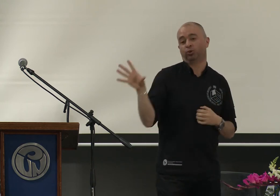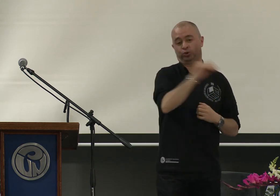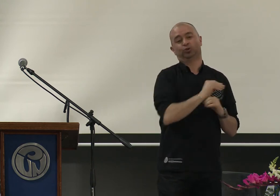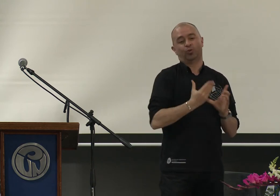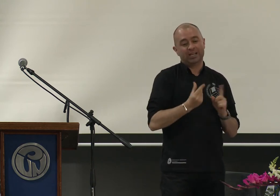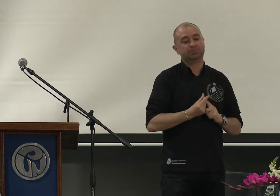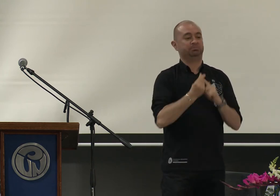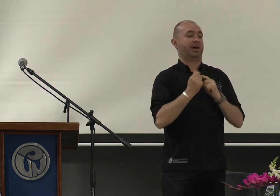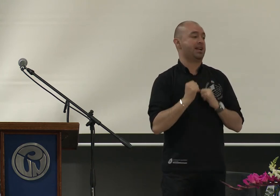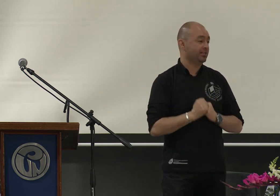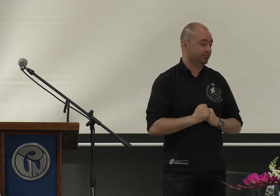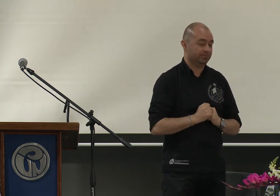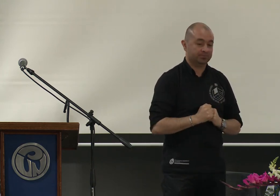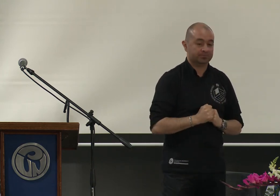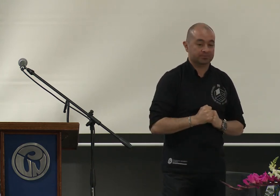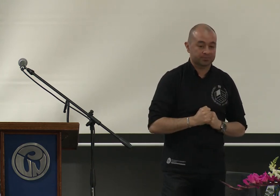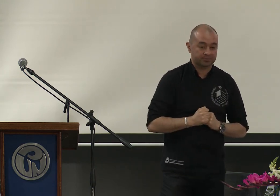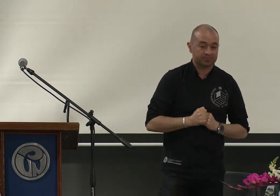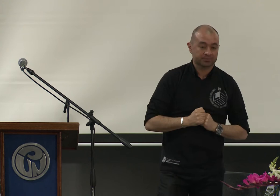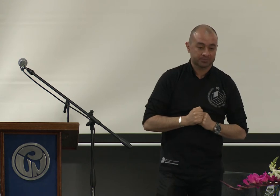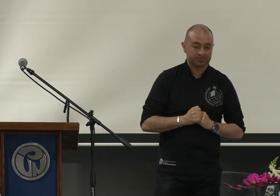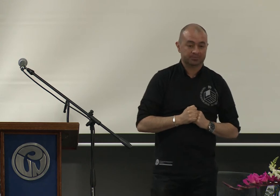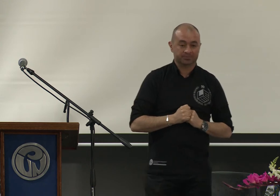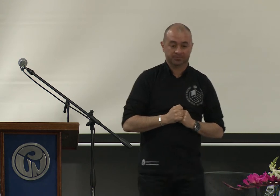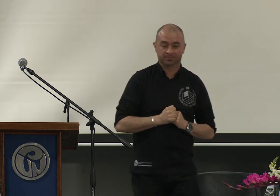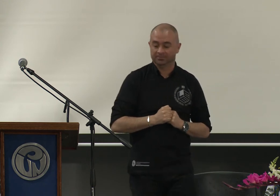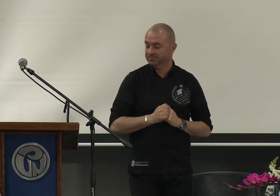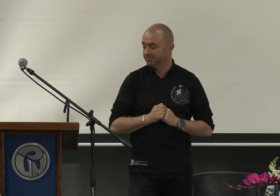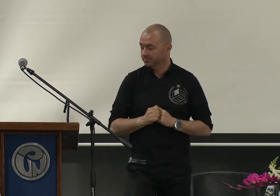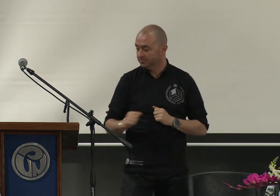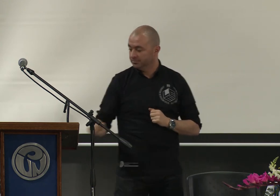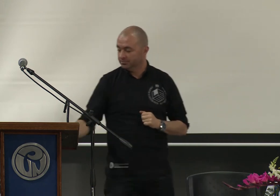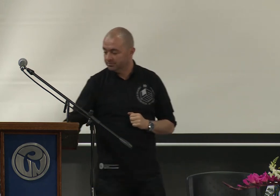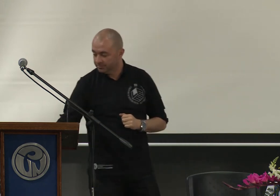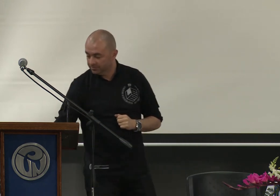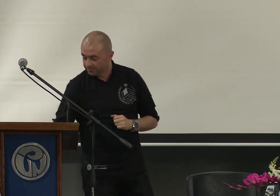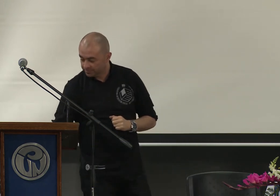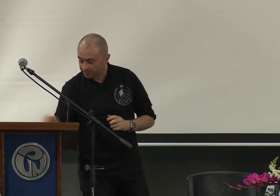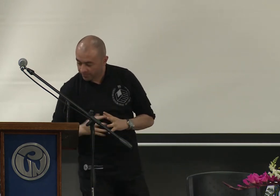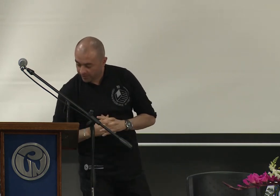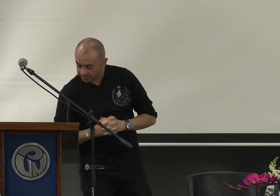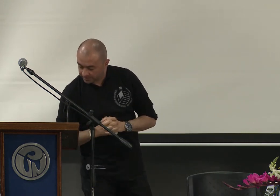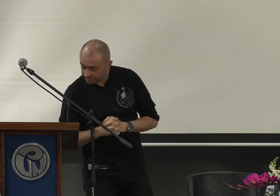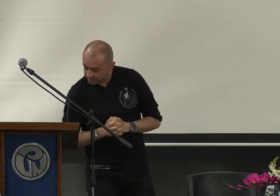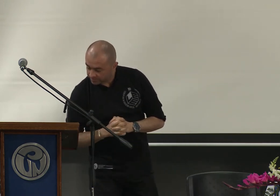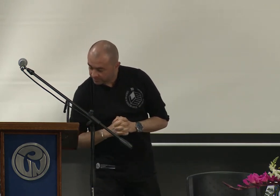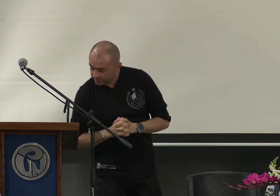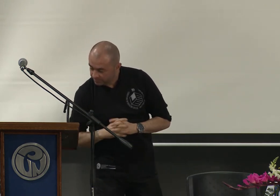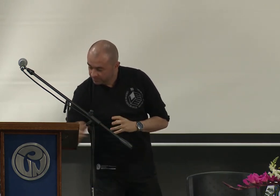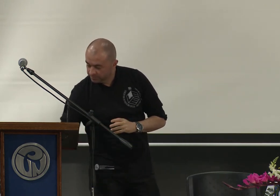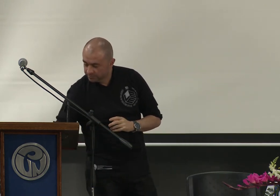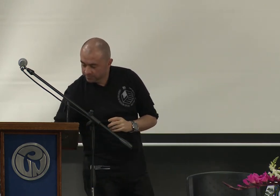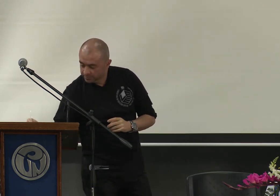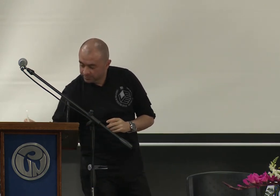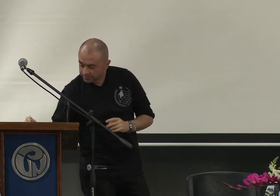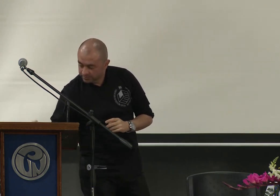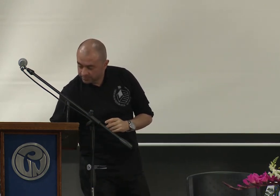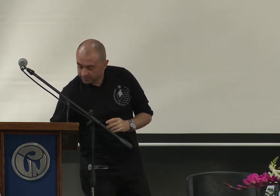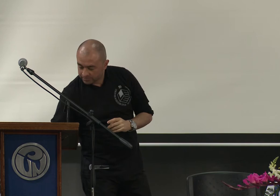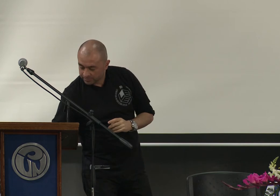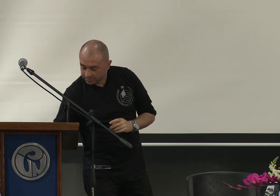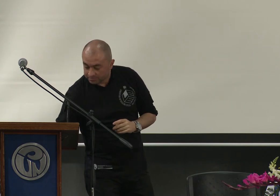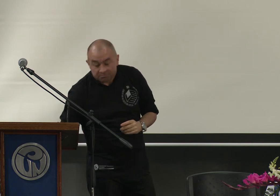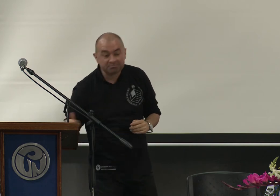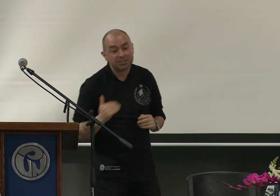mañana cambiarán y lo importante es que sigamos haciendo de esto un trabajo diario y de transformación